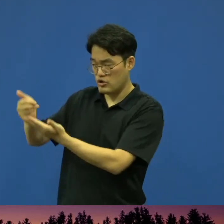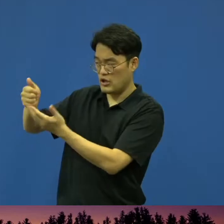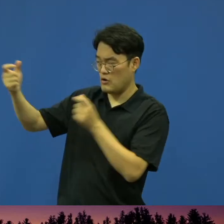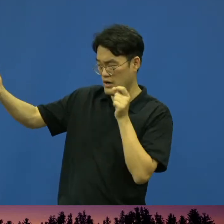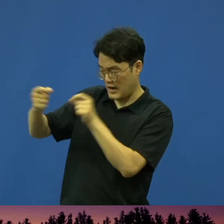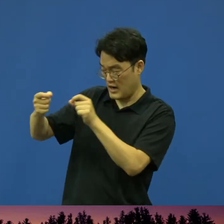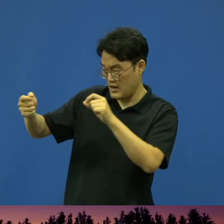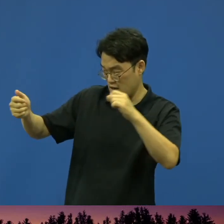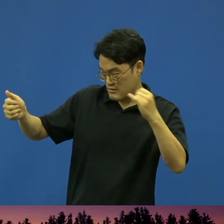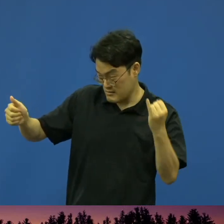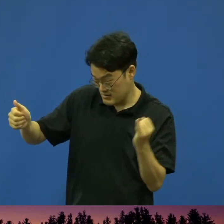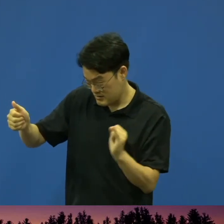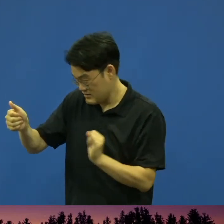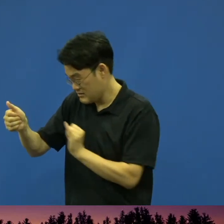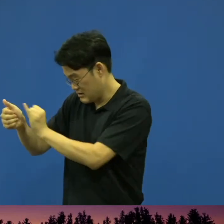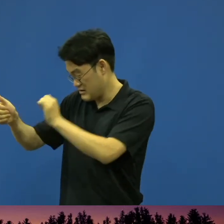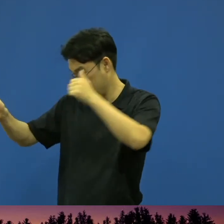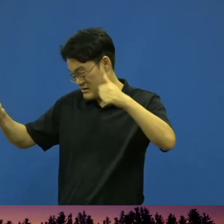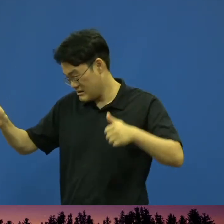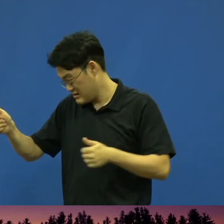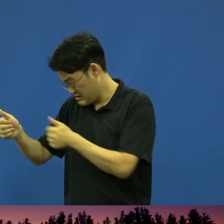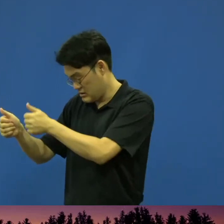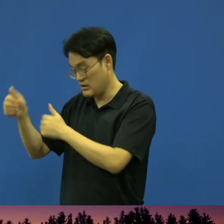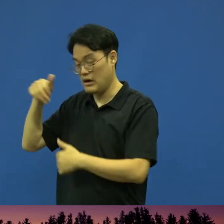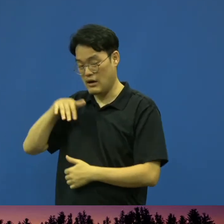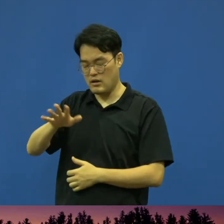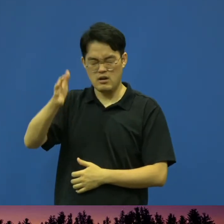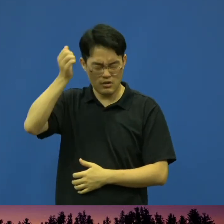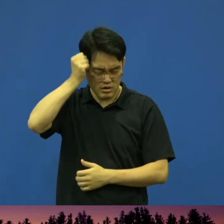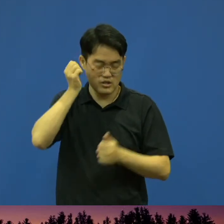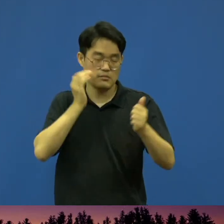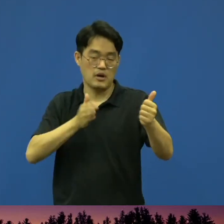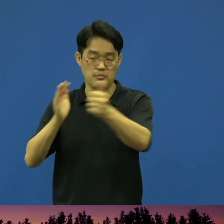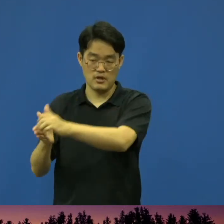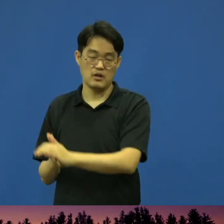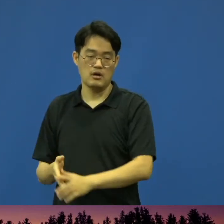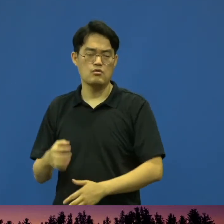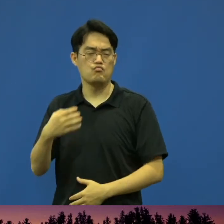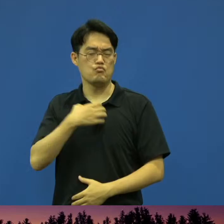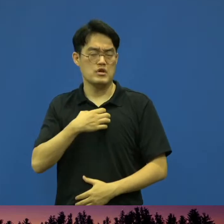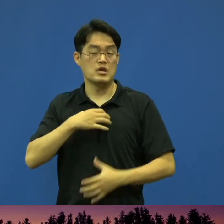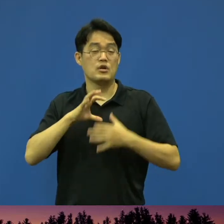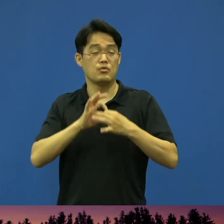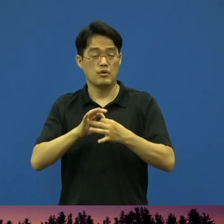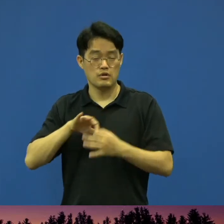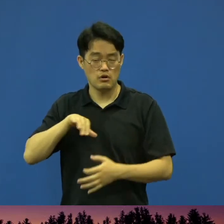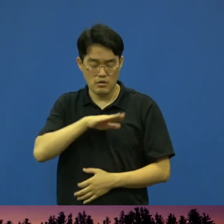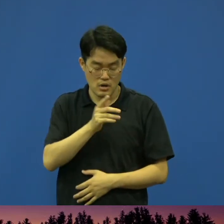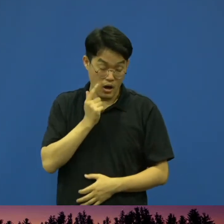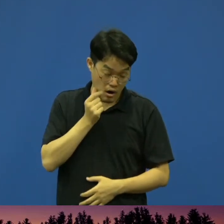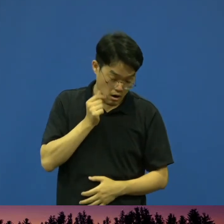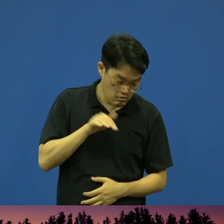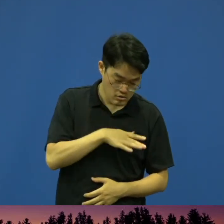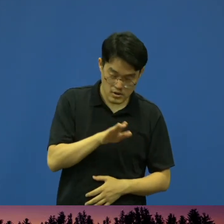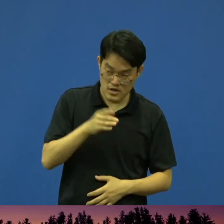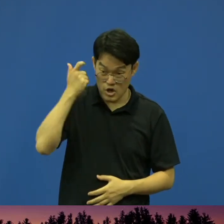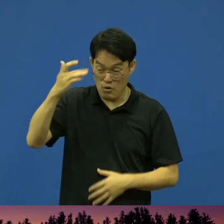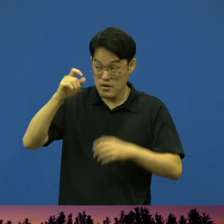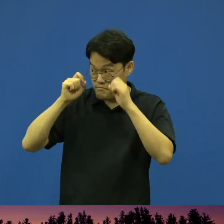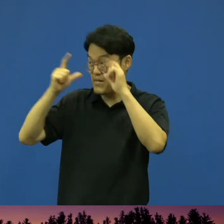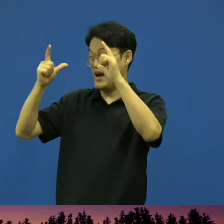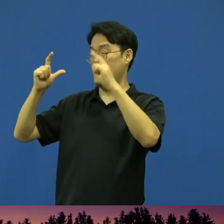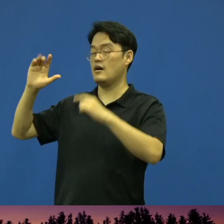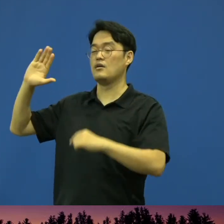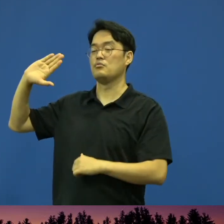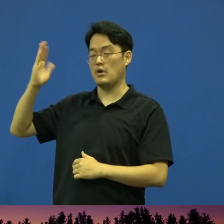가는 고속열차라는 것을 기억하십시오. 위기는 잠자던 우리의 영혼을 깨운다는 것을 기억하십시오. 위기는 잃어버린 하나님을